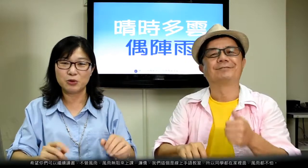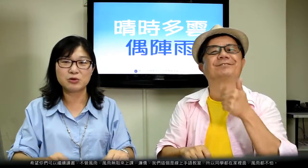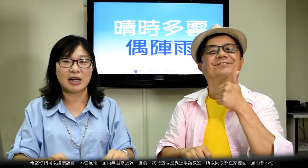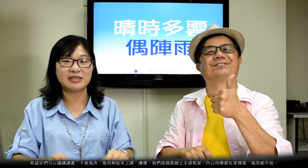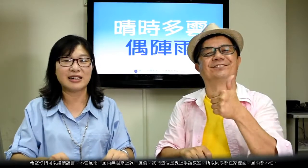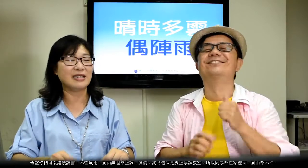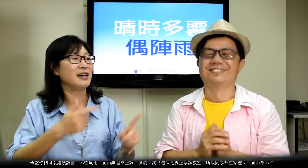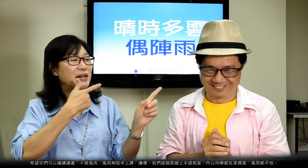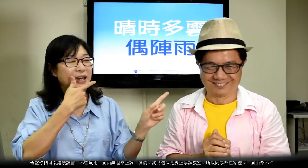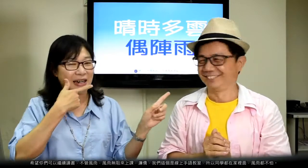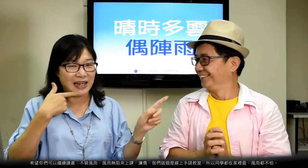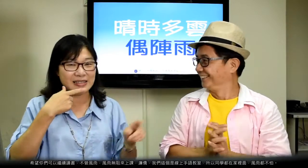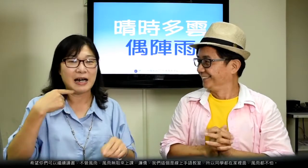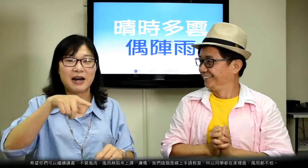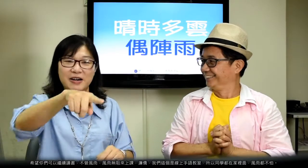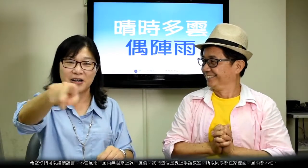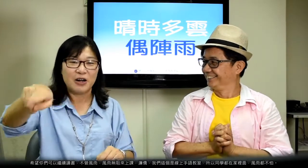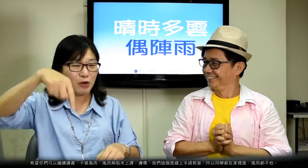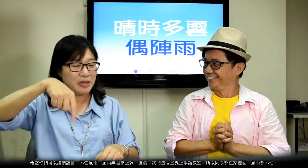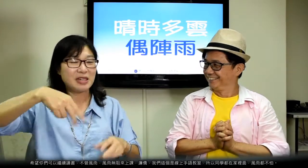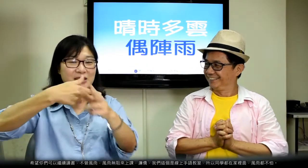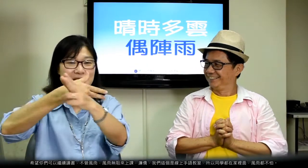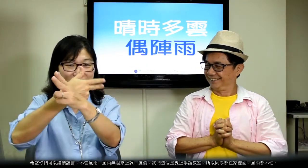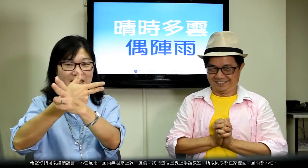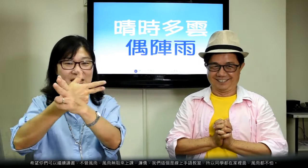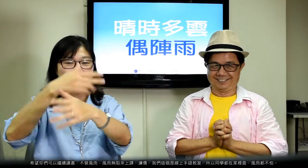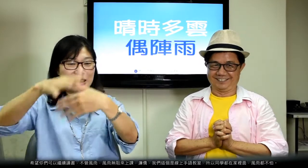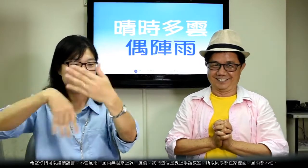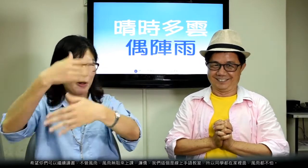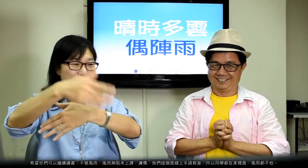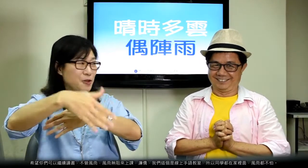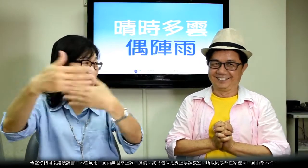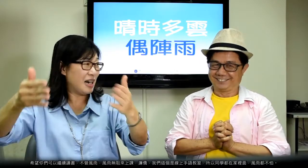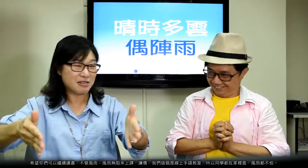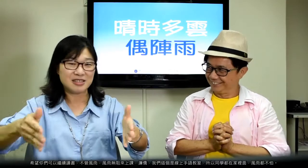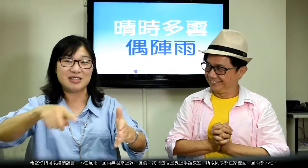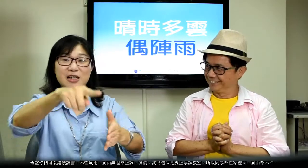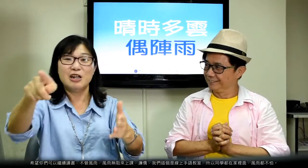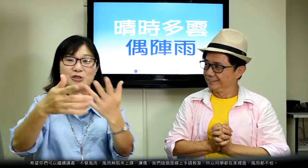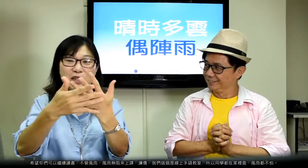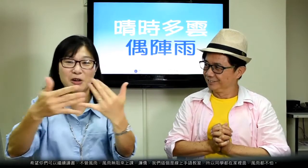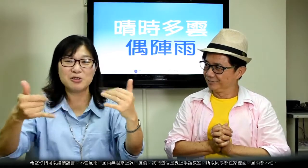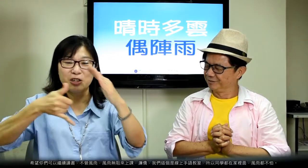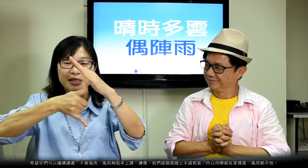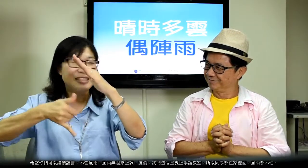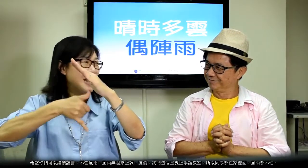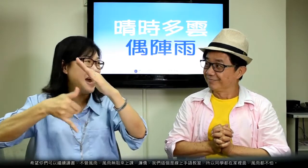阻来上课。连桥，我们这个是线上手语教室，所以同学都在家